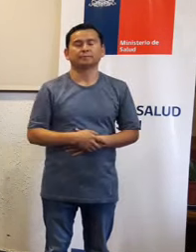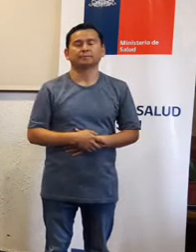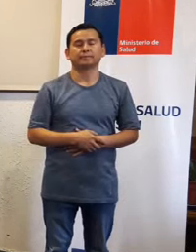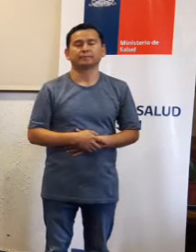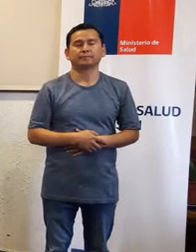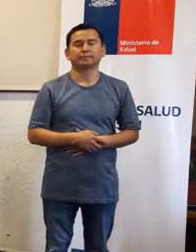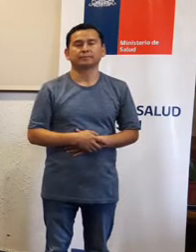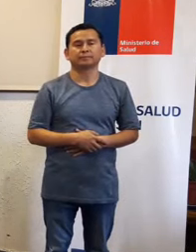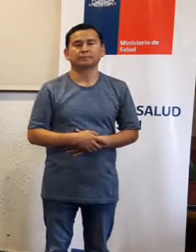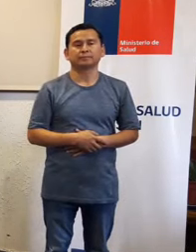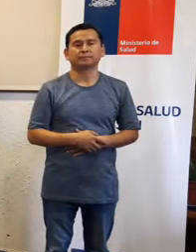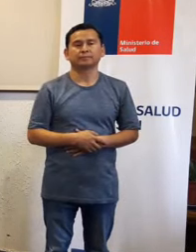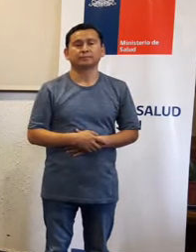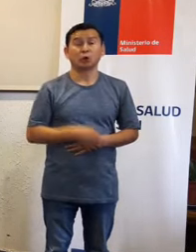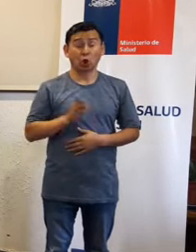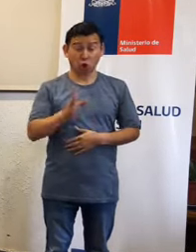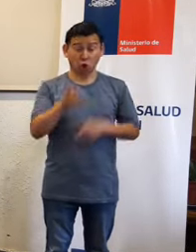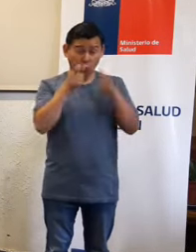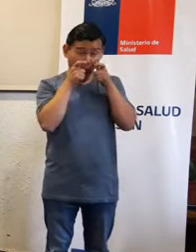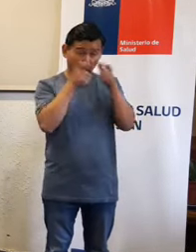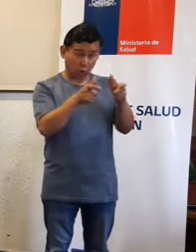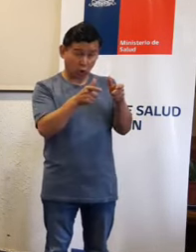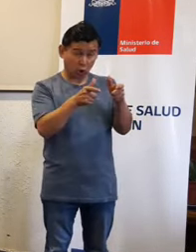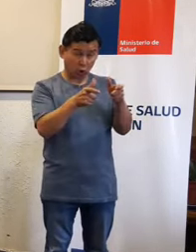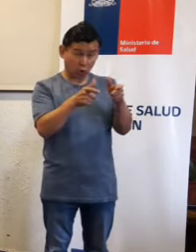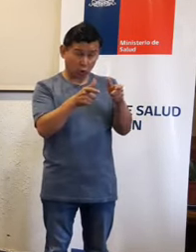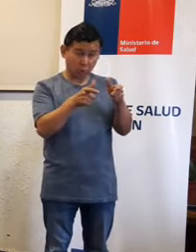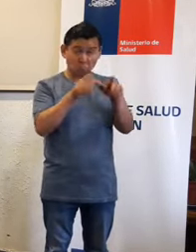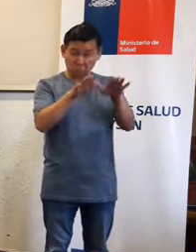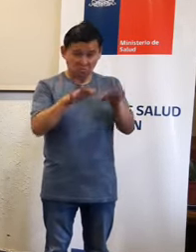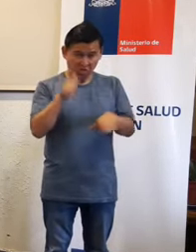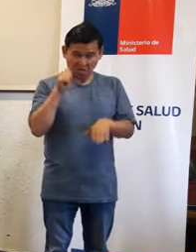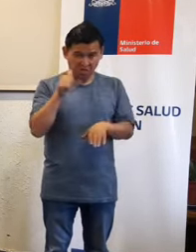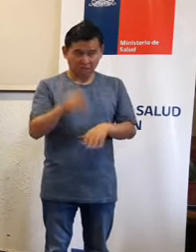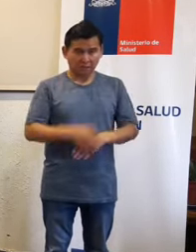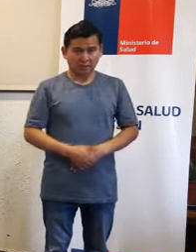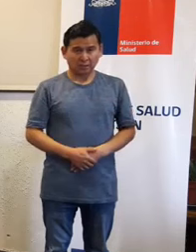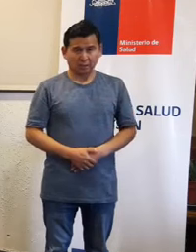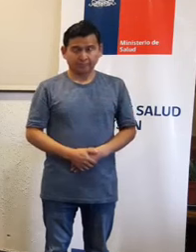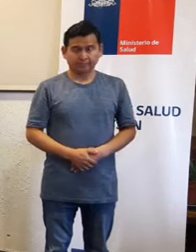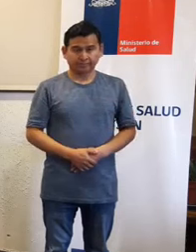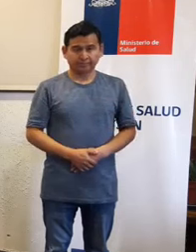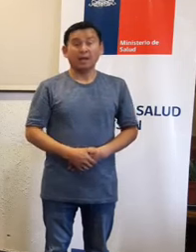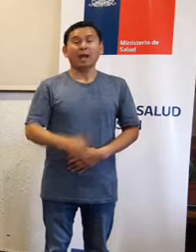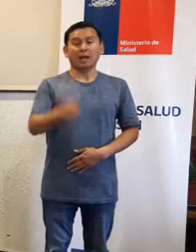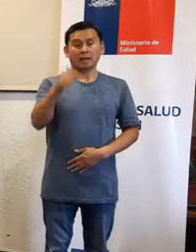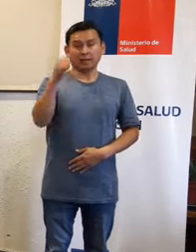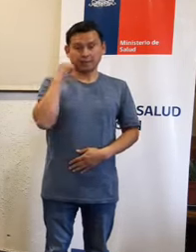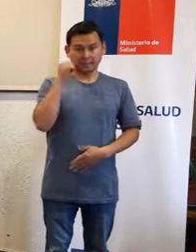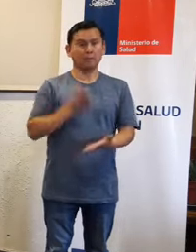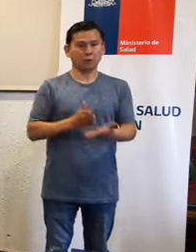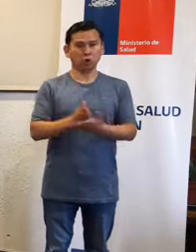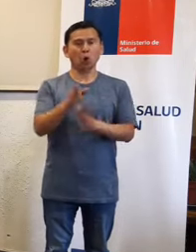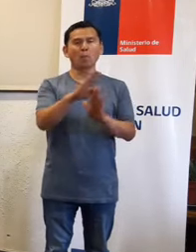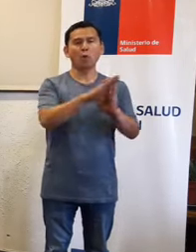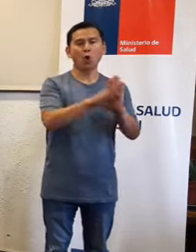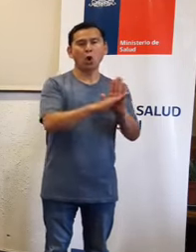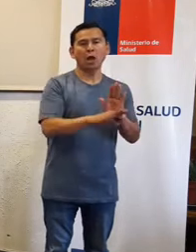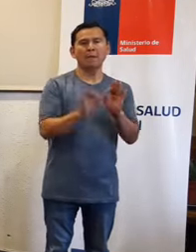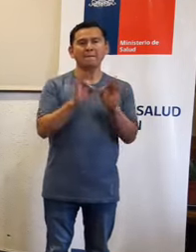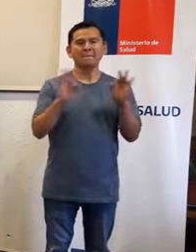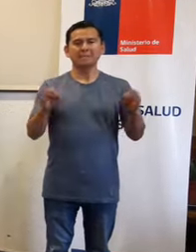preguntan si van a seguir los controles tal como se están realizando el día de ayer. A ver, el día de ayer comenzó un programa especial